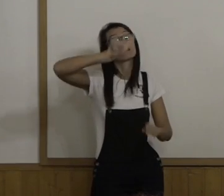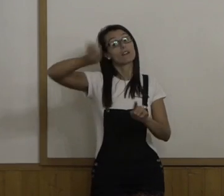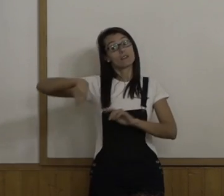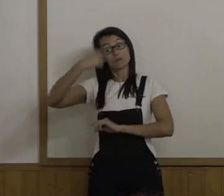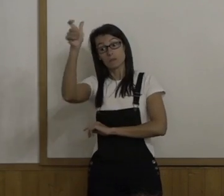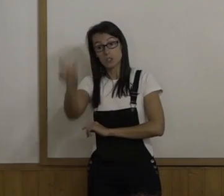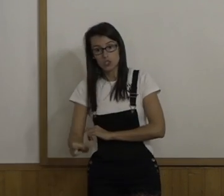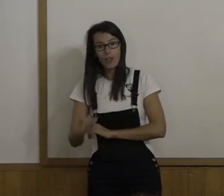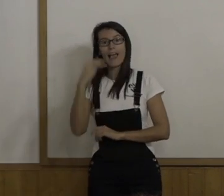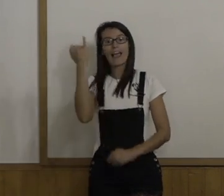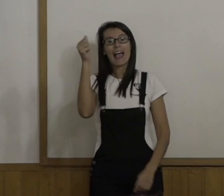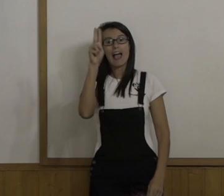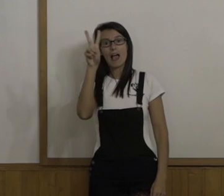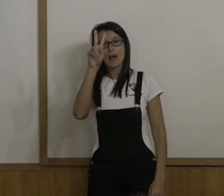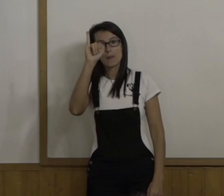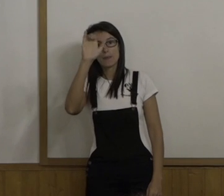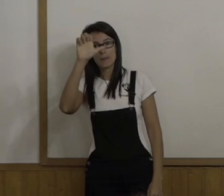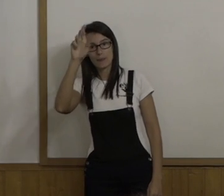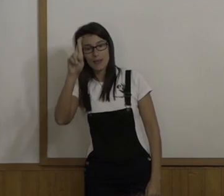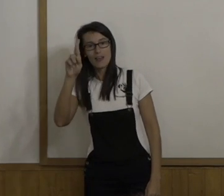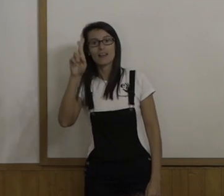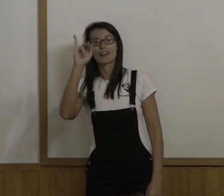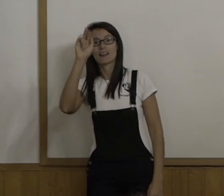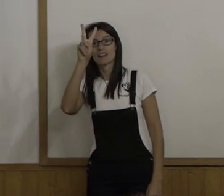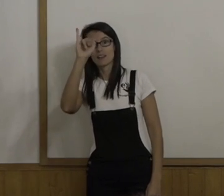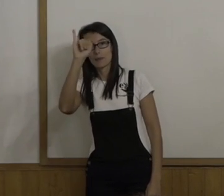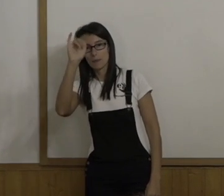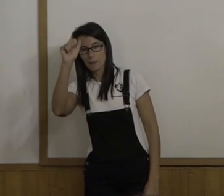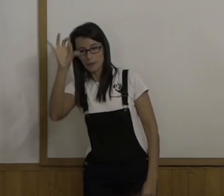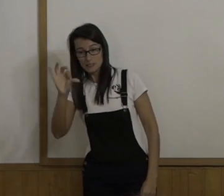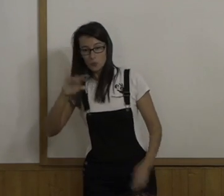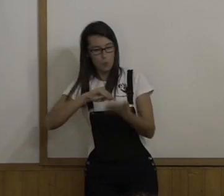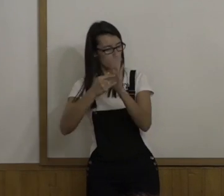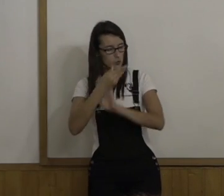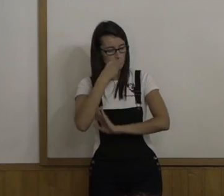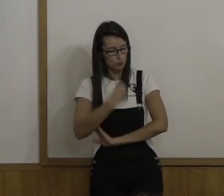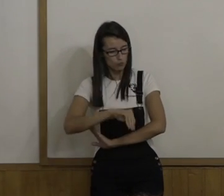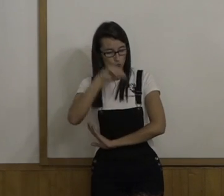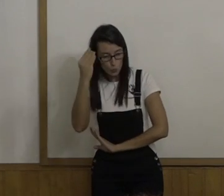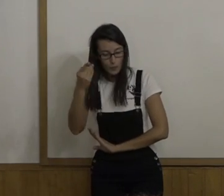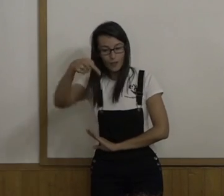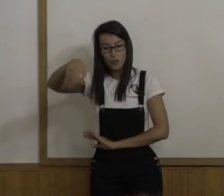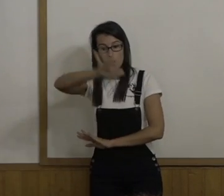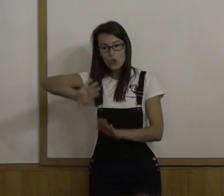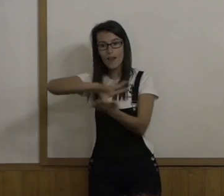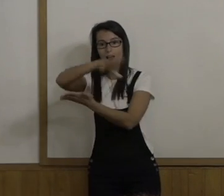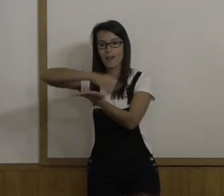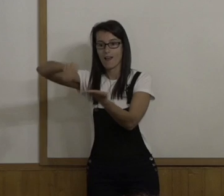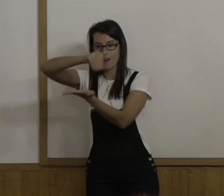a Javier Rivas, también con un proyecto precioso que ese día lo conoceréis ya en la población de